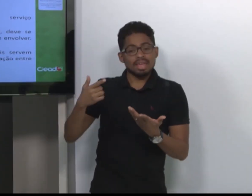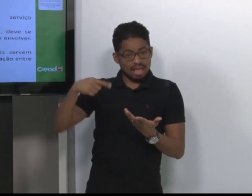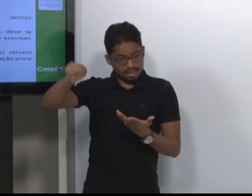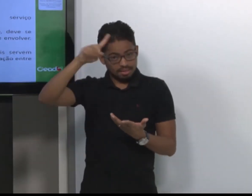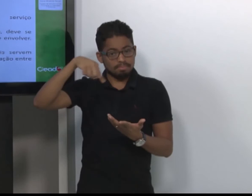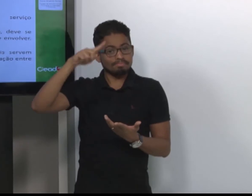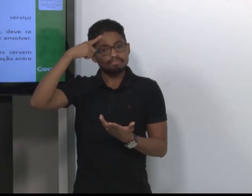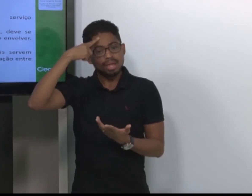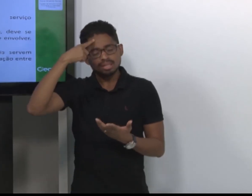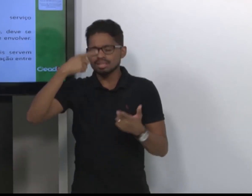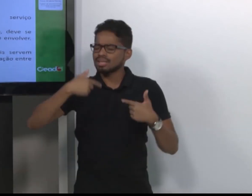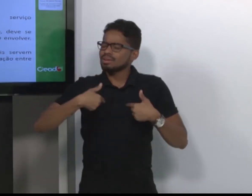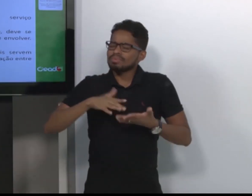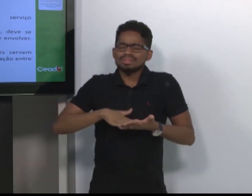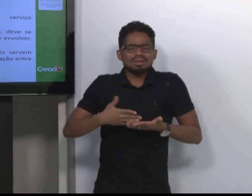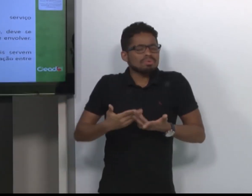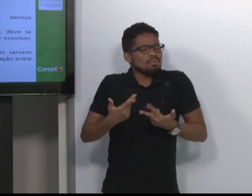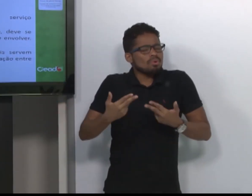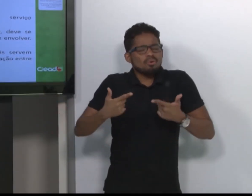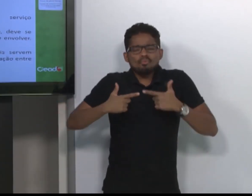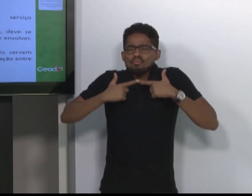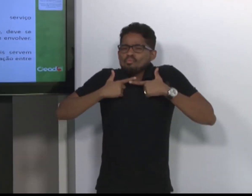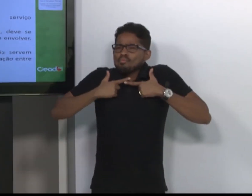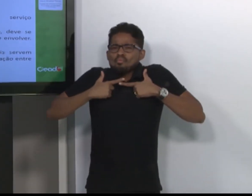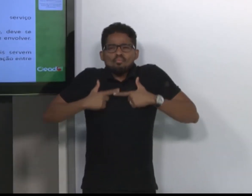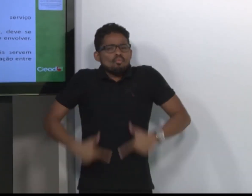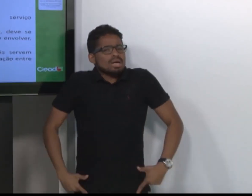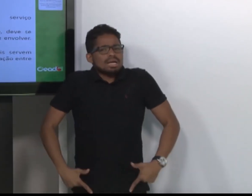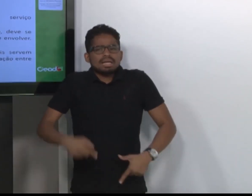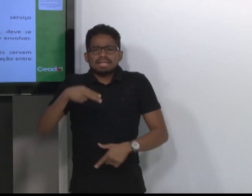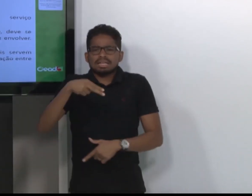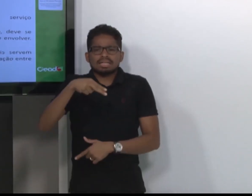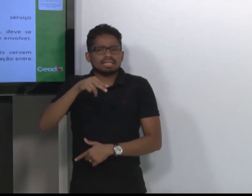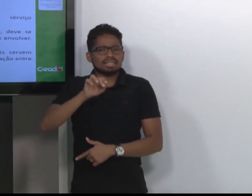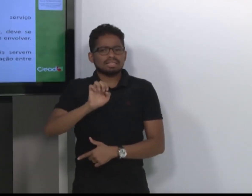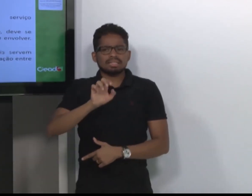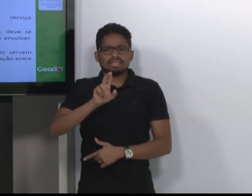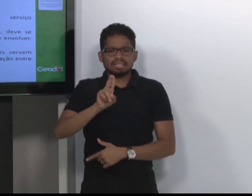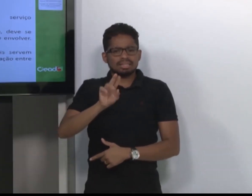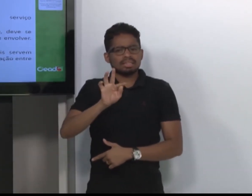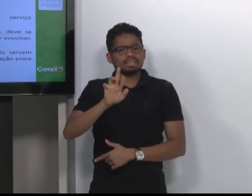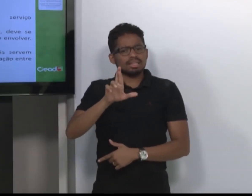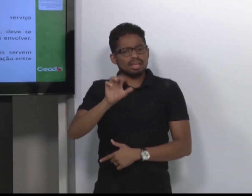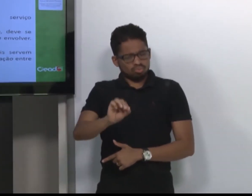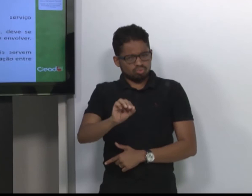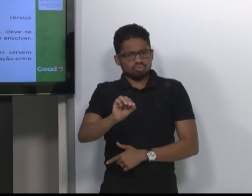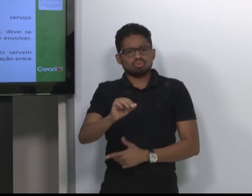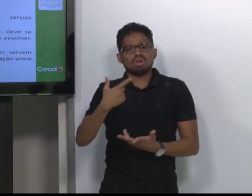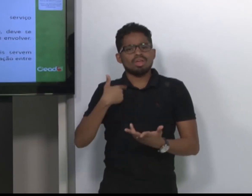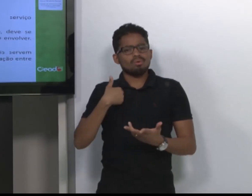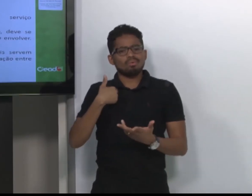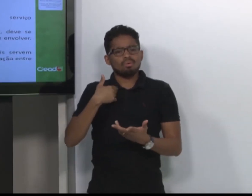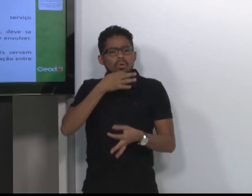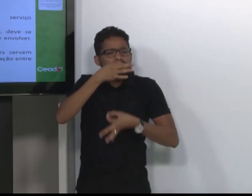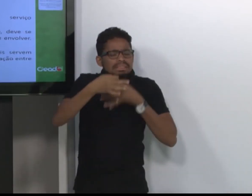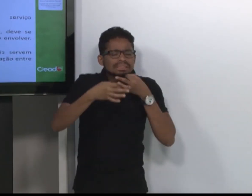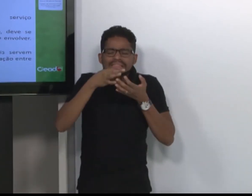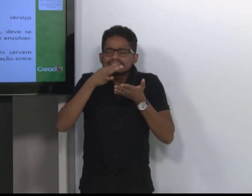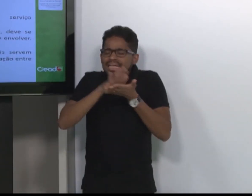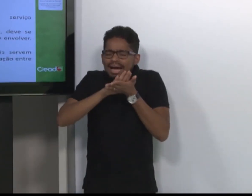Muitas pessoas pensam, o intérprete é neutro, não pode emitir opinião, não emite opinião, é